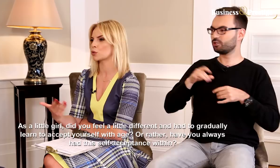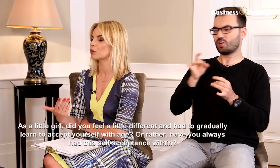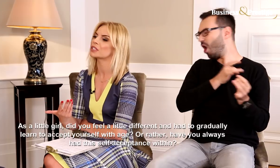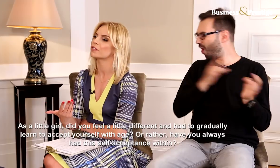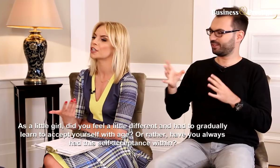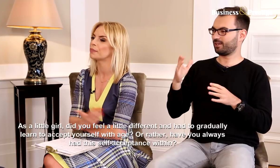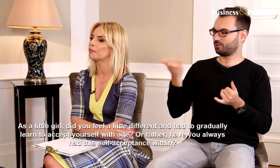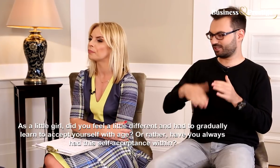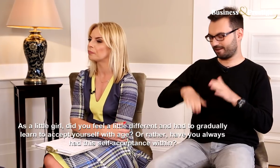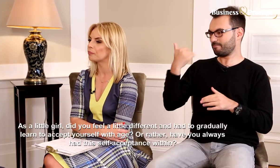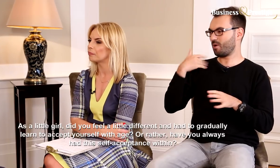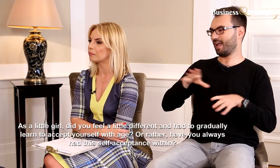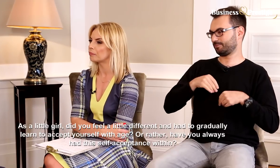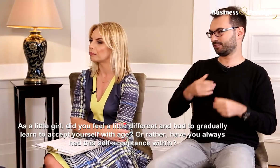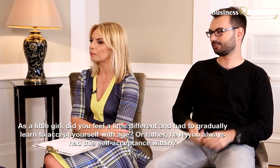miałaś po prostu od zawsze?